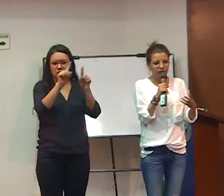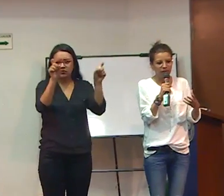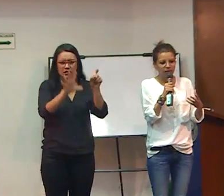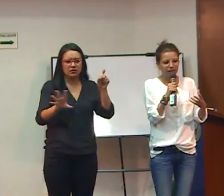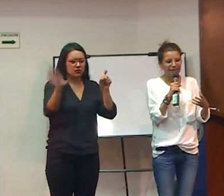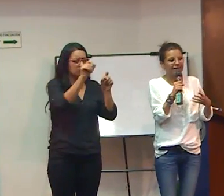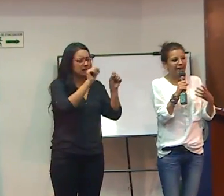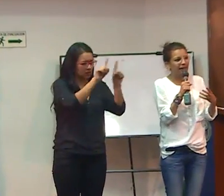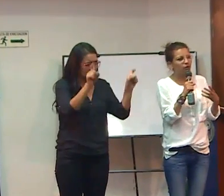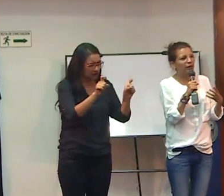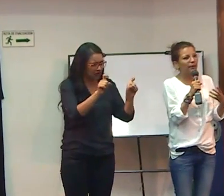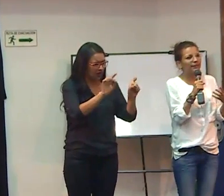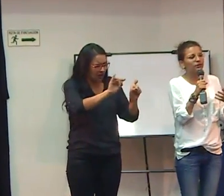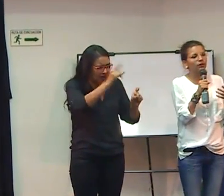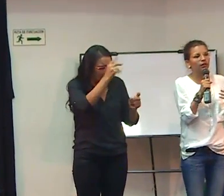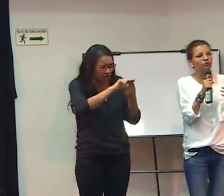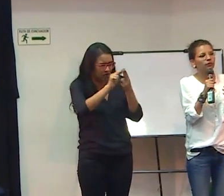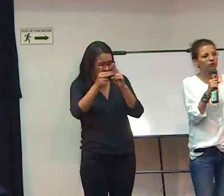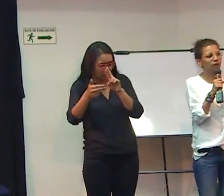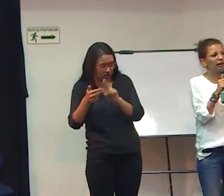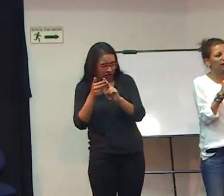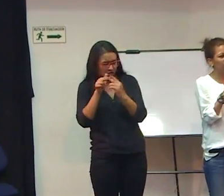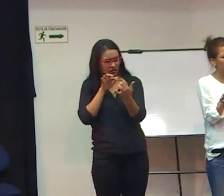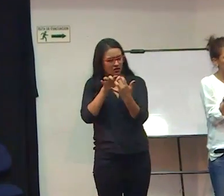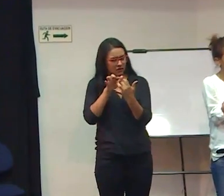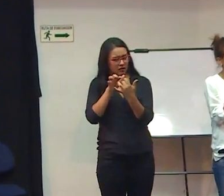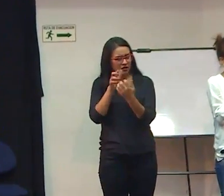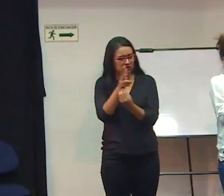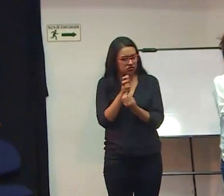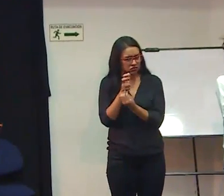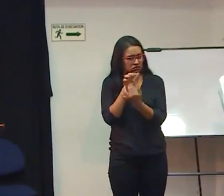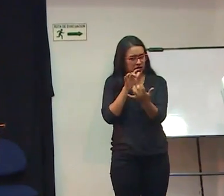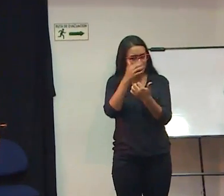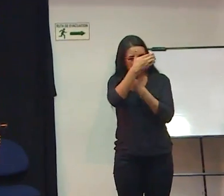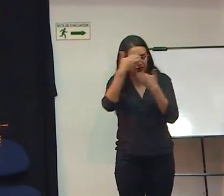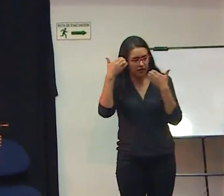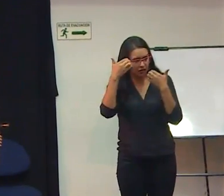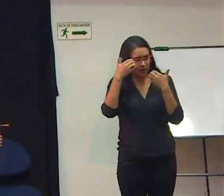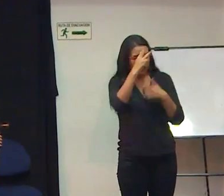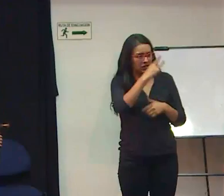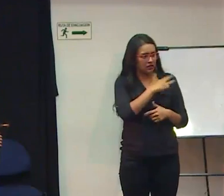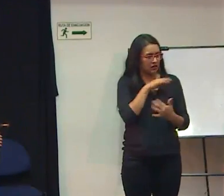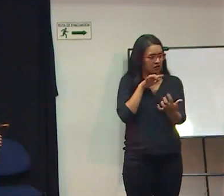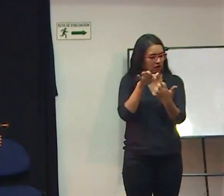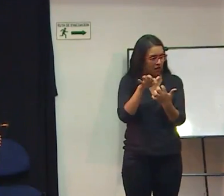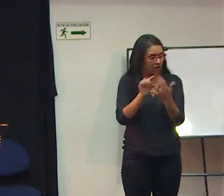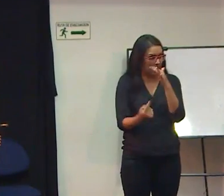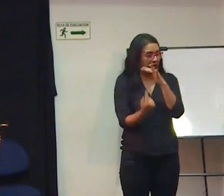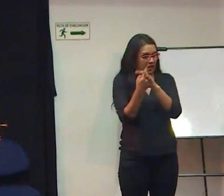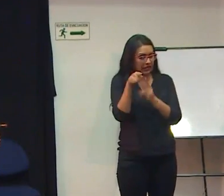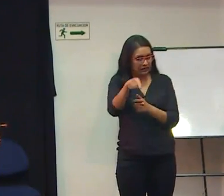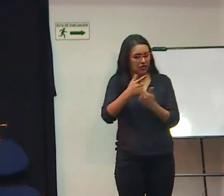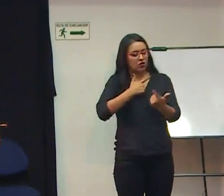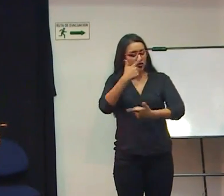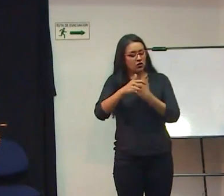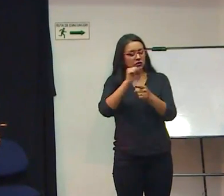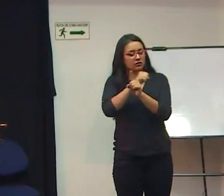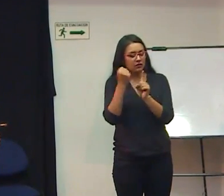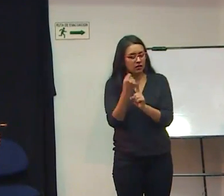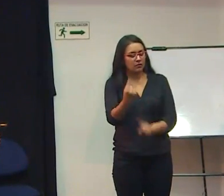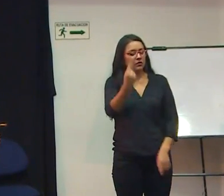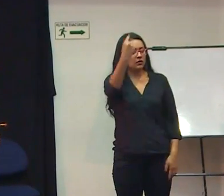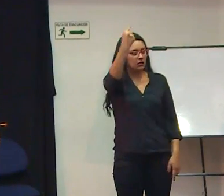es, ¿tendrá algo que ver esto con el conflicto armado? ¿Tendrá orígenes en esa lucha social y